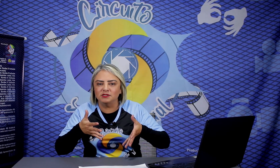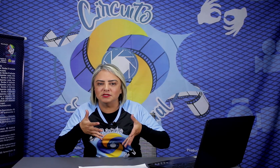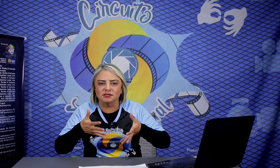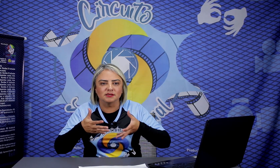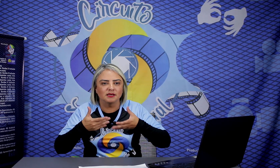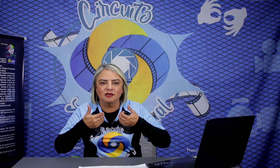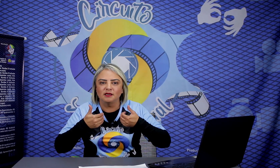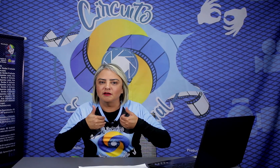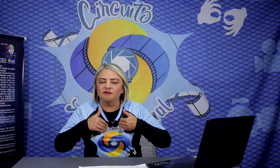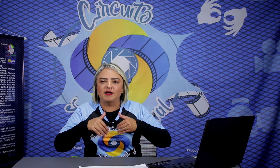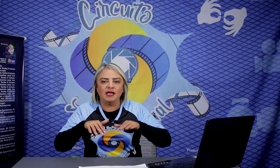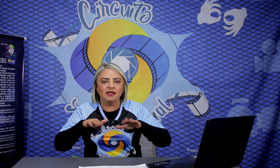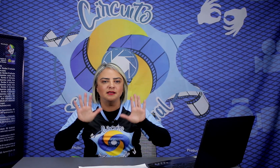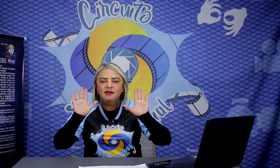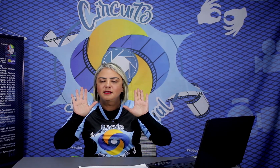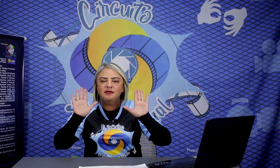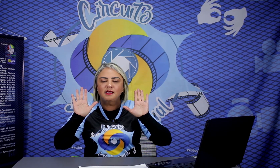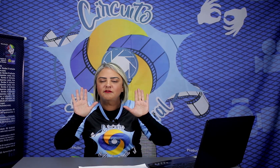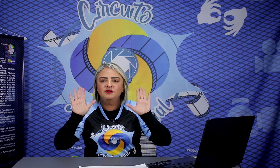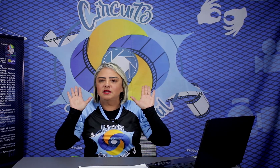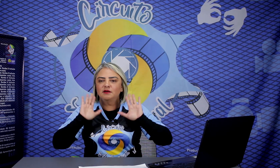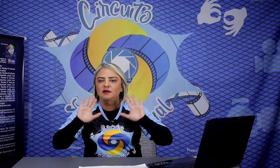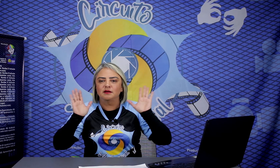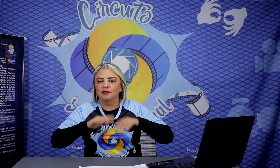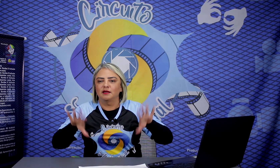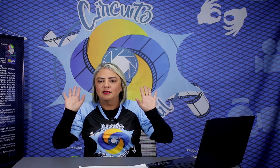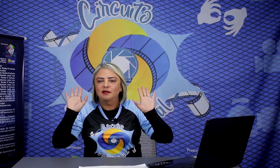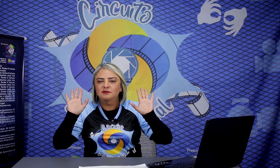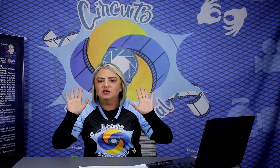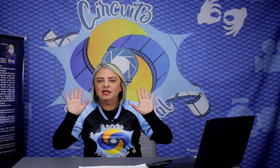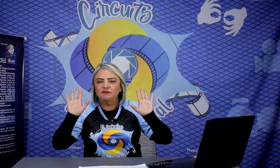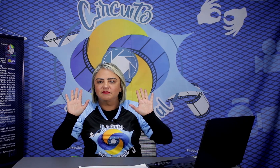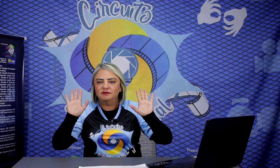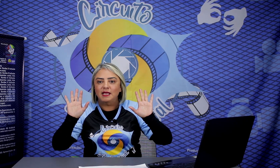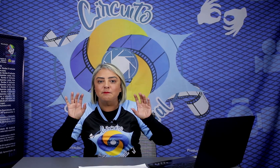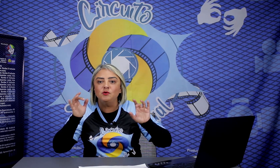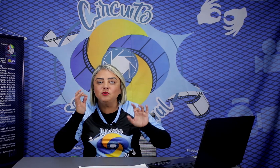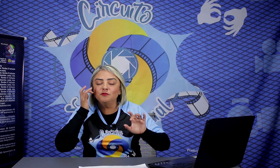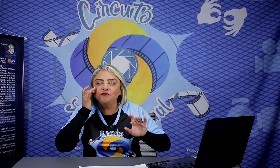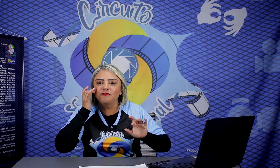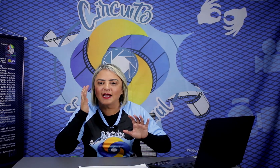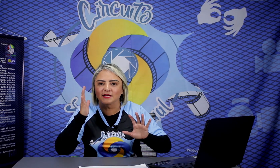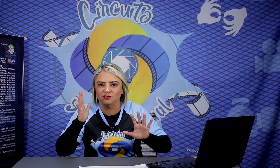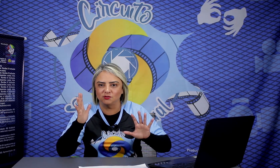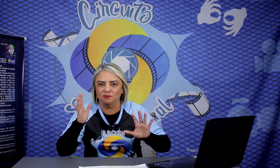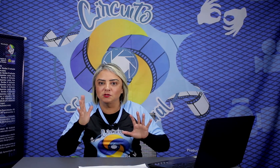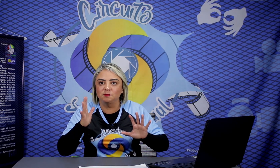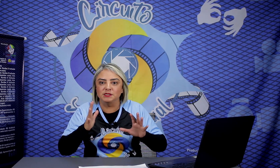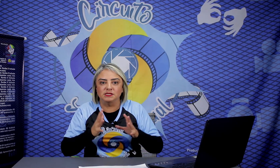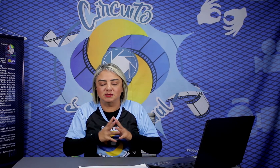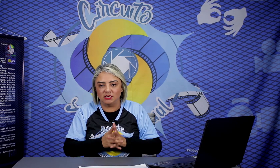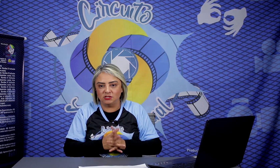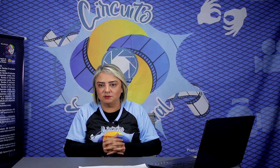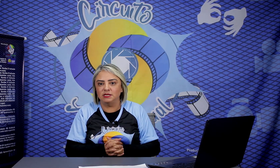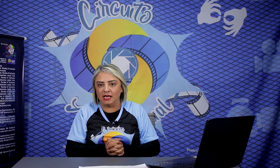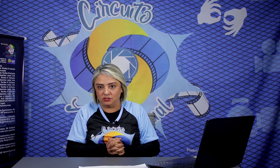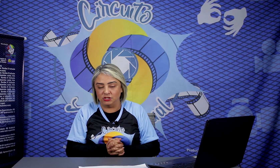ambientes, vai que a vida te leva. É muito fácil, mas eu preciso ter intimidade. E